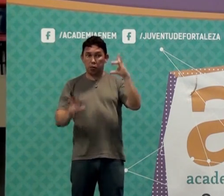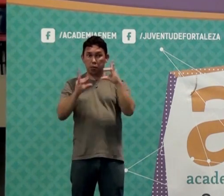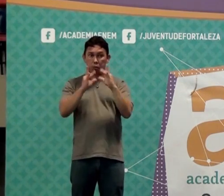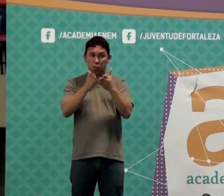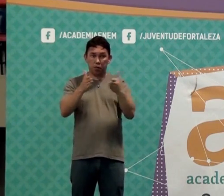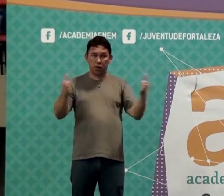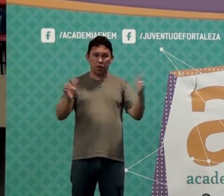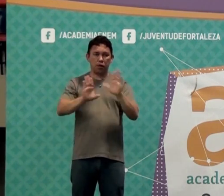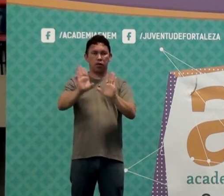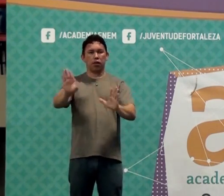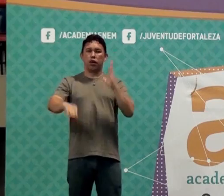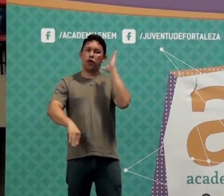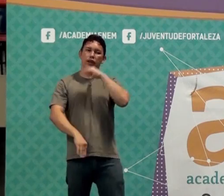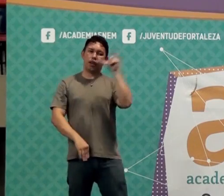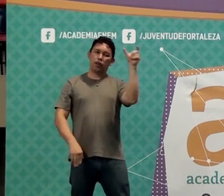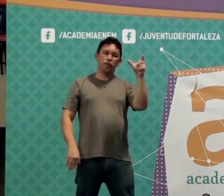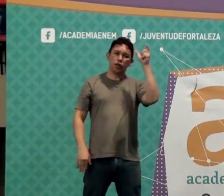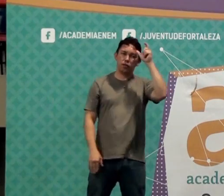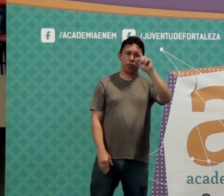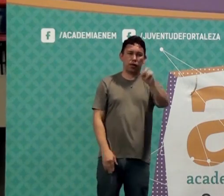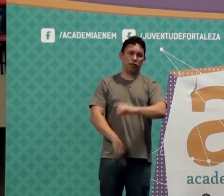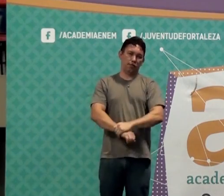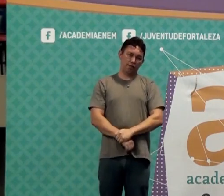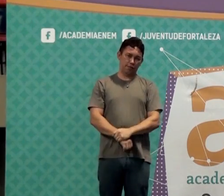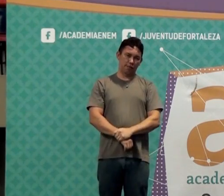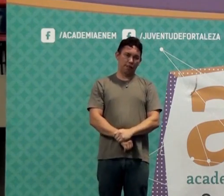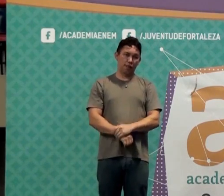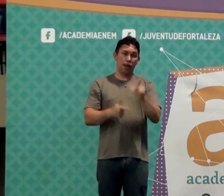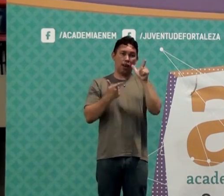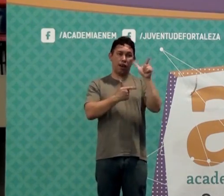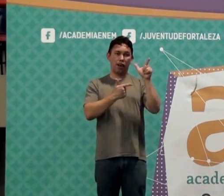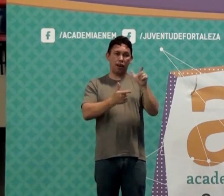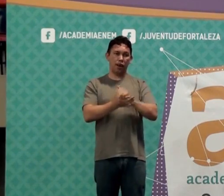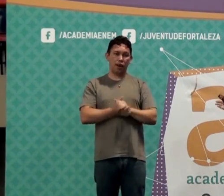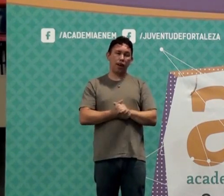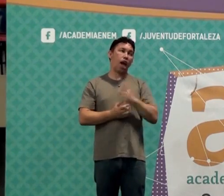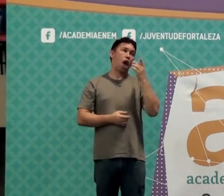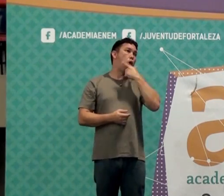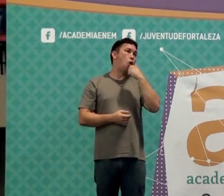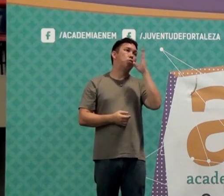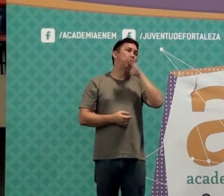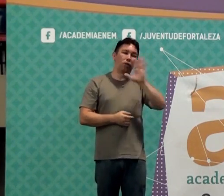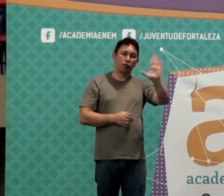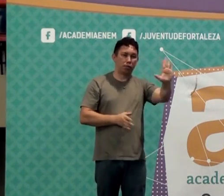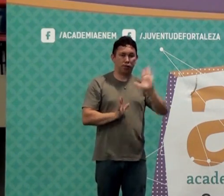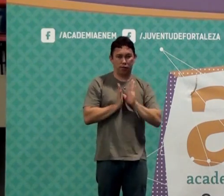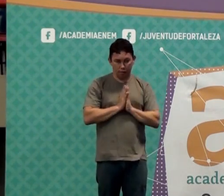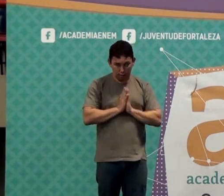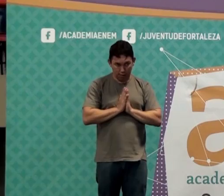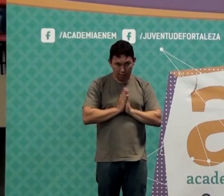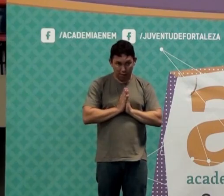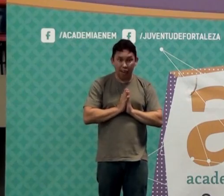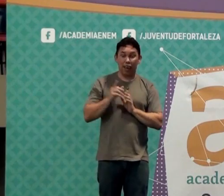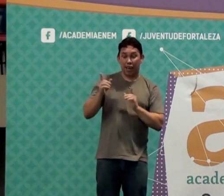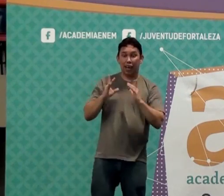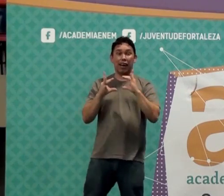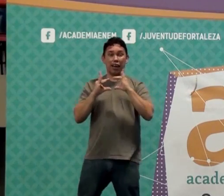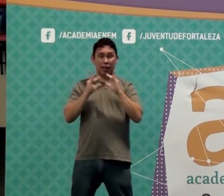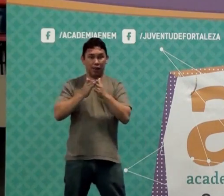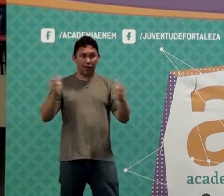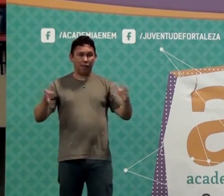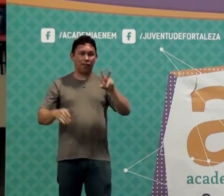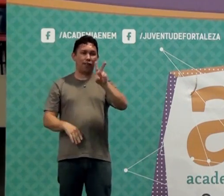pedir proteção numa terra maior. O nome desse cara, que é dono de uma pequena terra, é vilão. Pelo amor